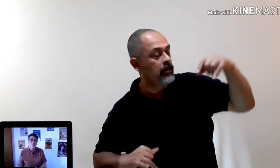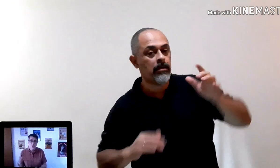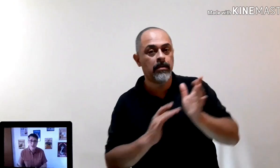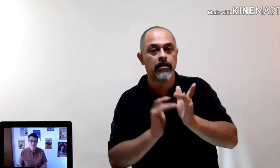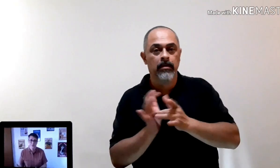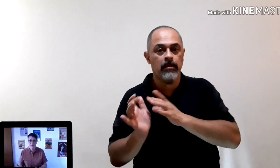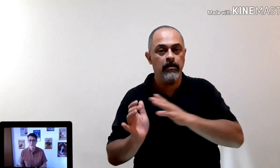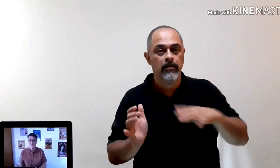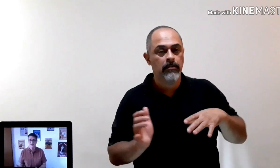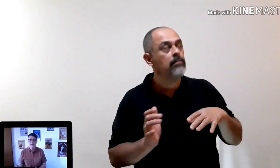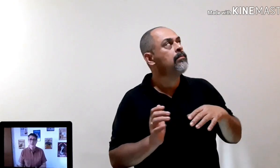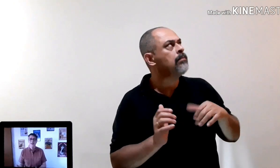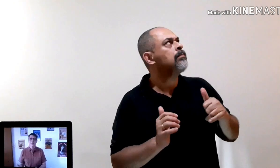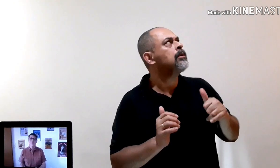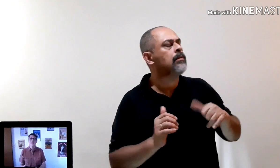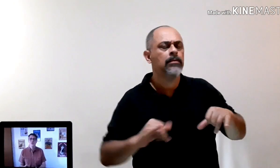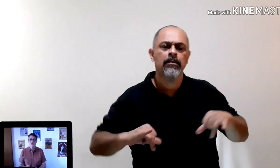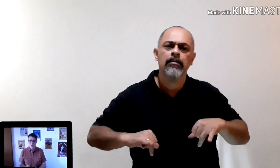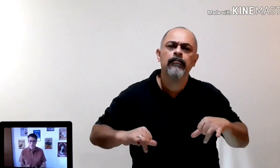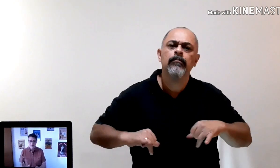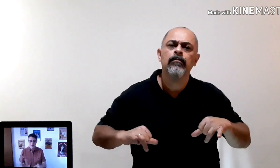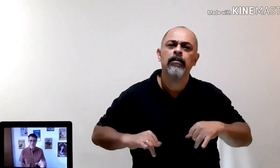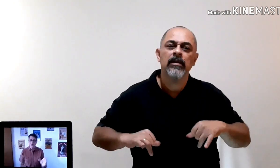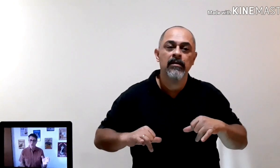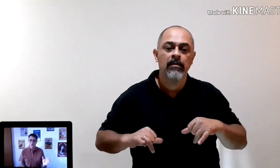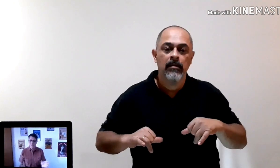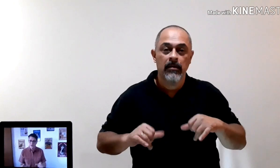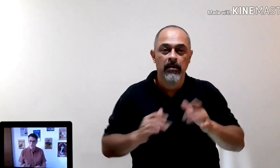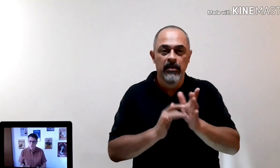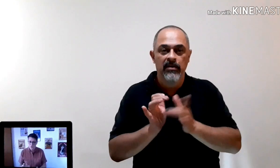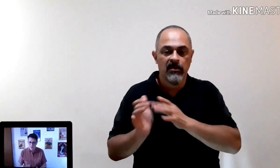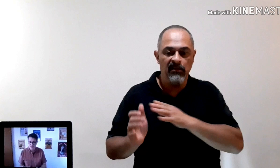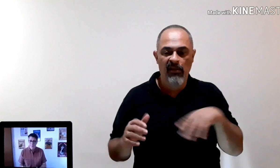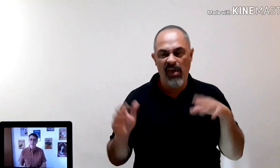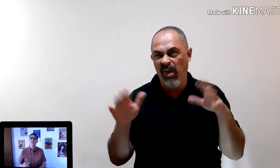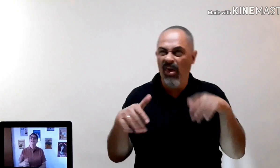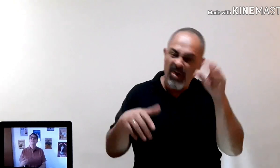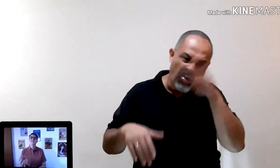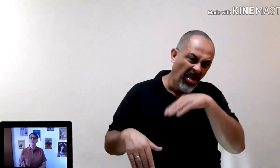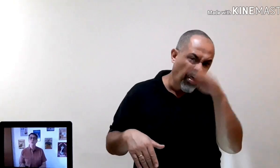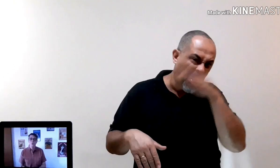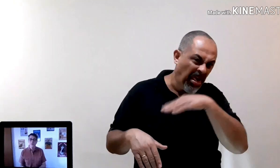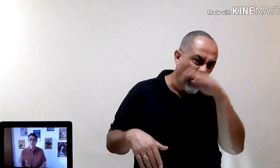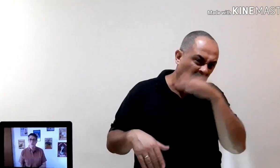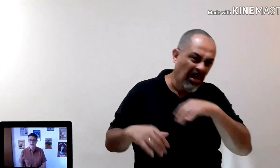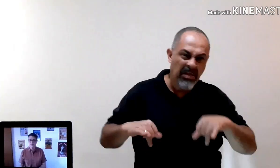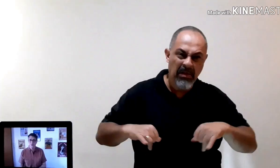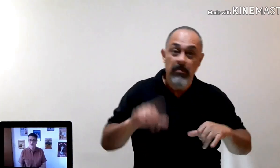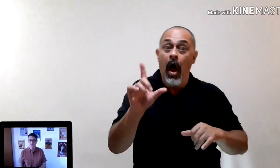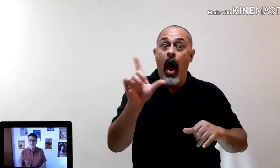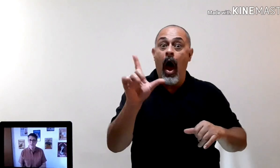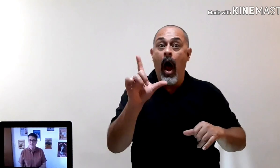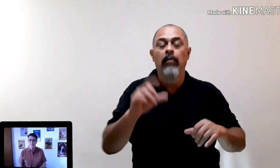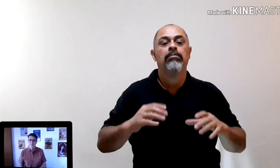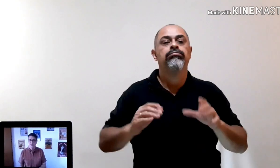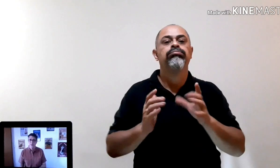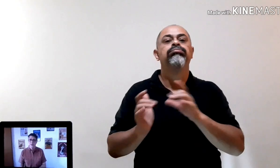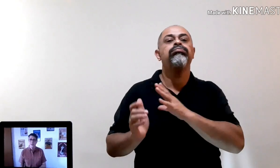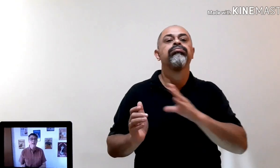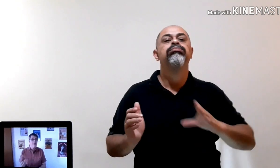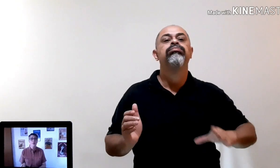a doçura nas provações. Então ele sofre, mas ele continua sendo doce, ele é senhor das suas